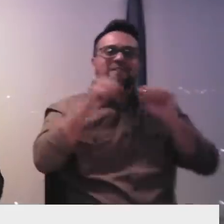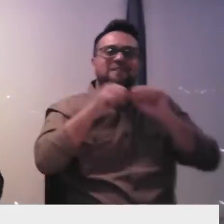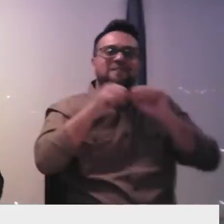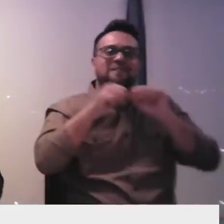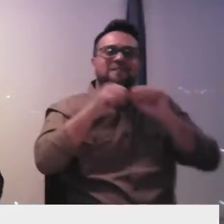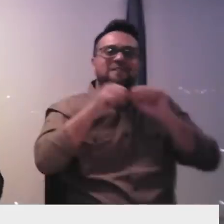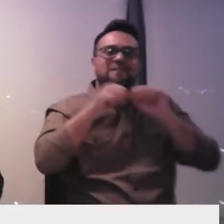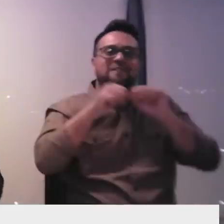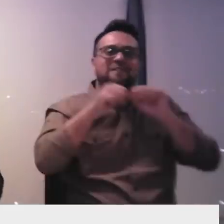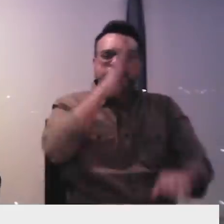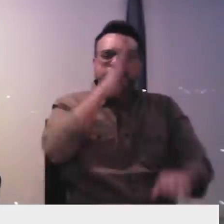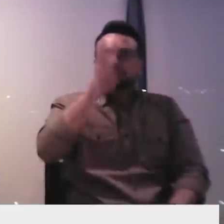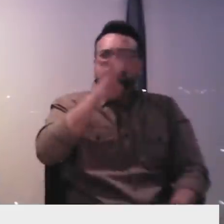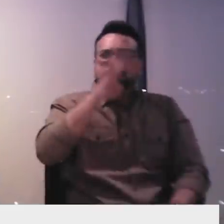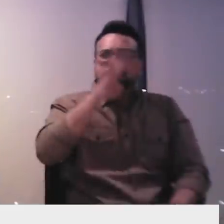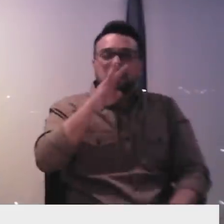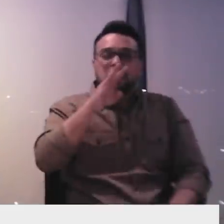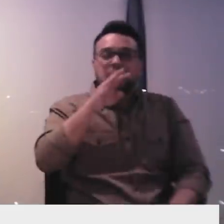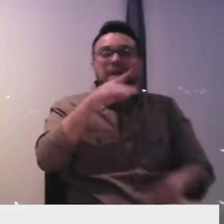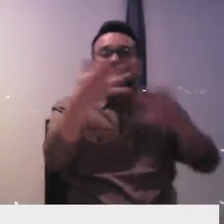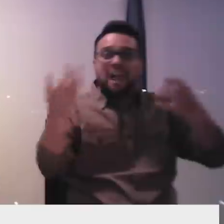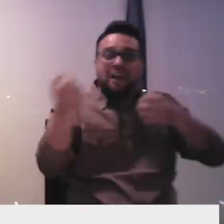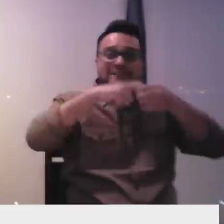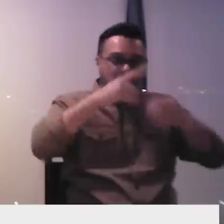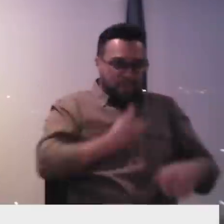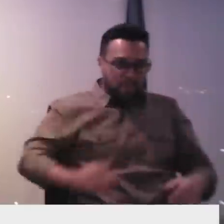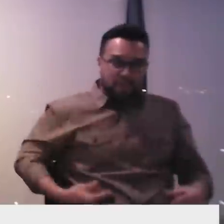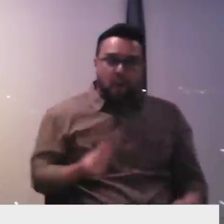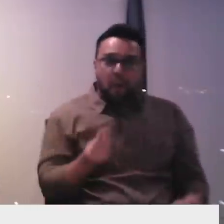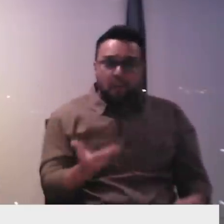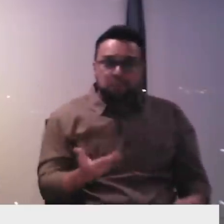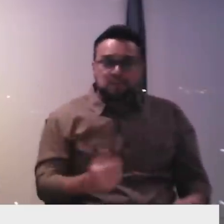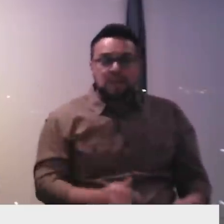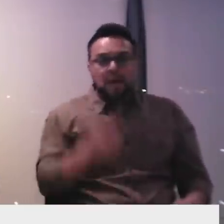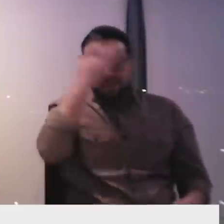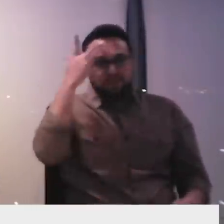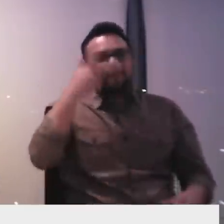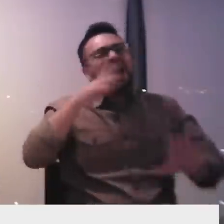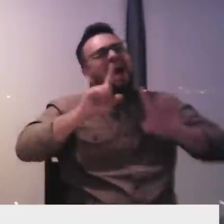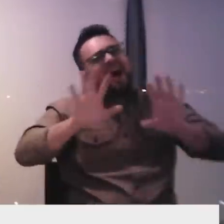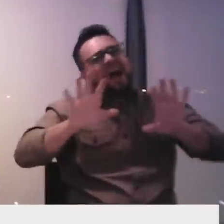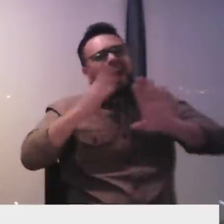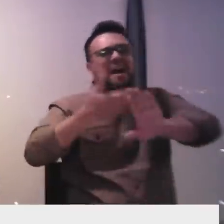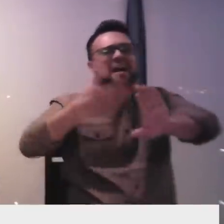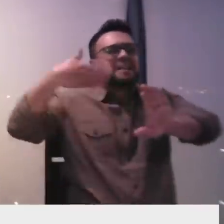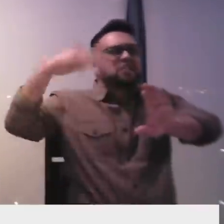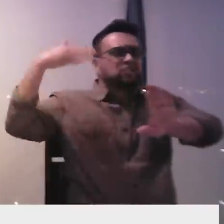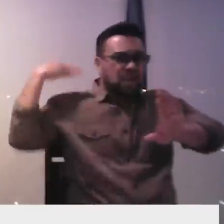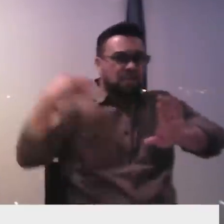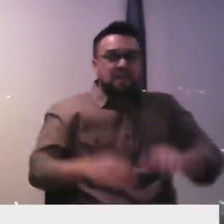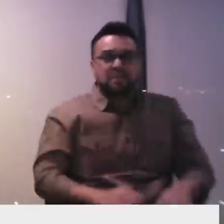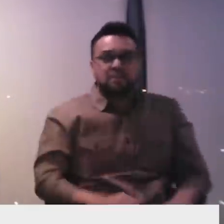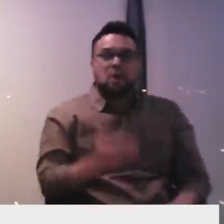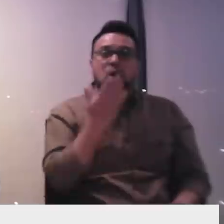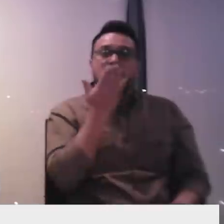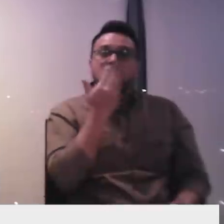barbaridades no passado volte para o governo. Daí o cara fala, naquele tempo a comida estava